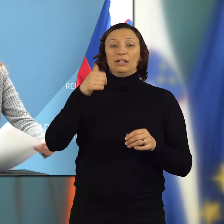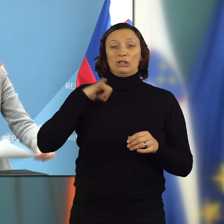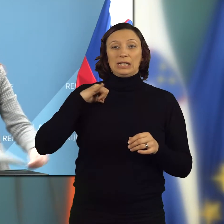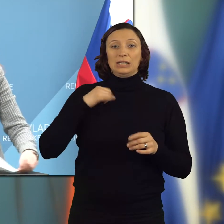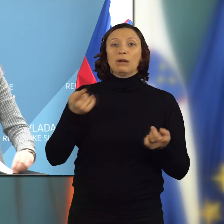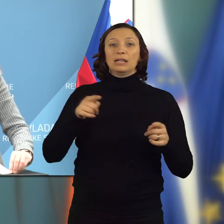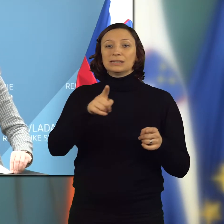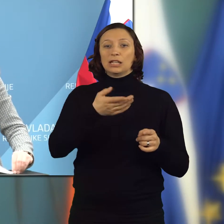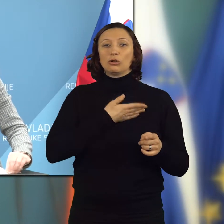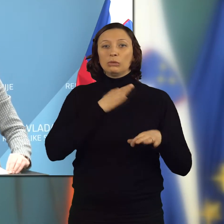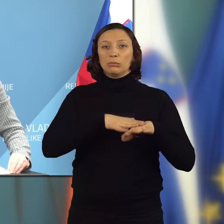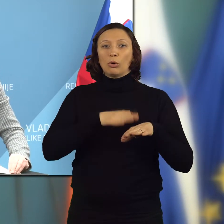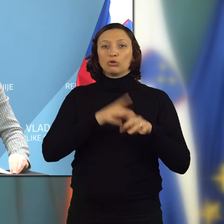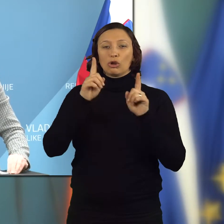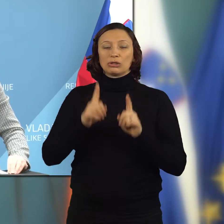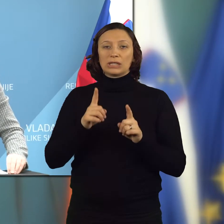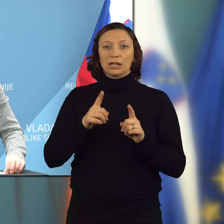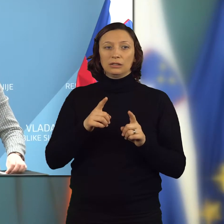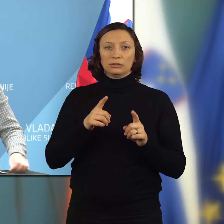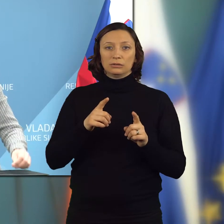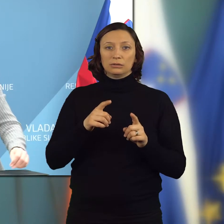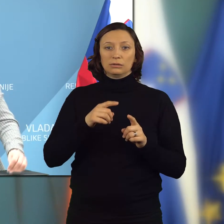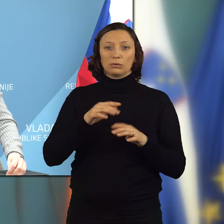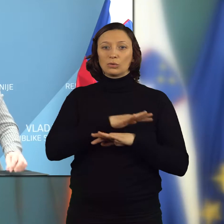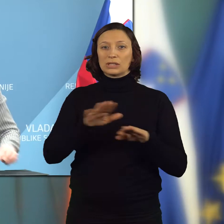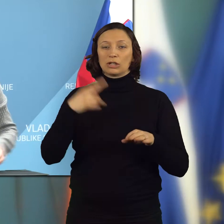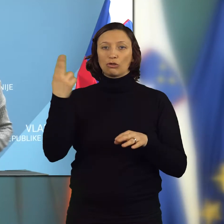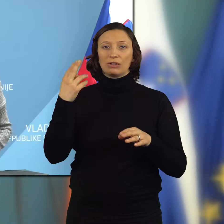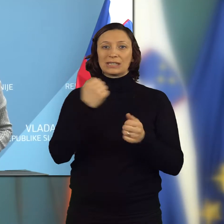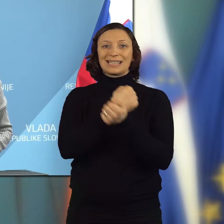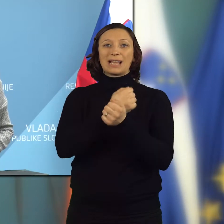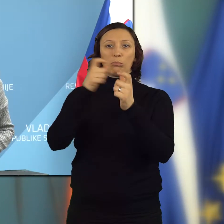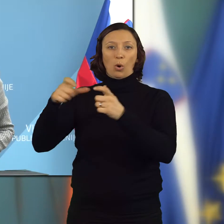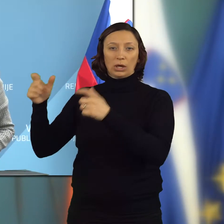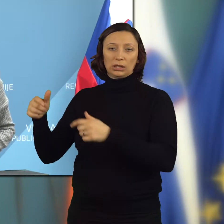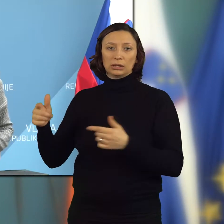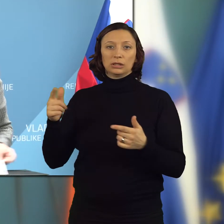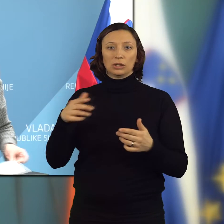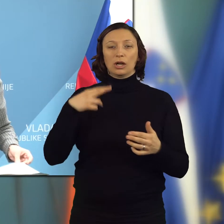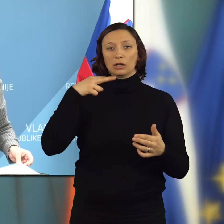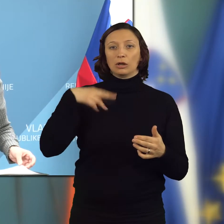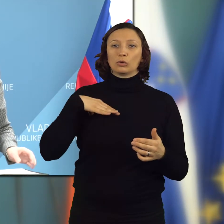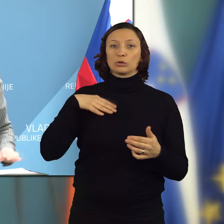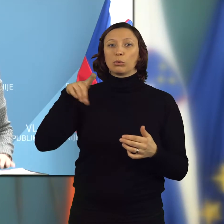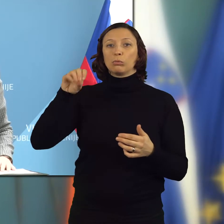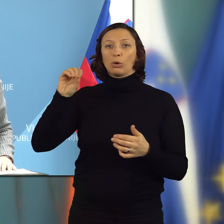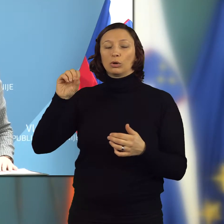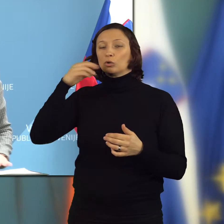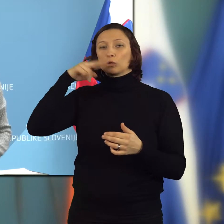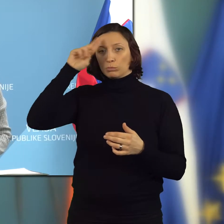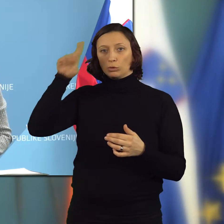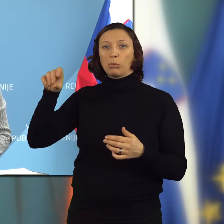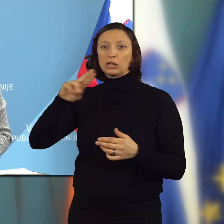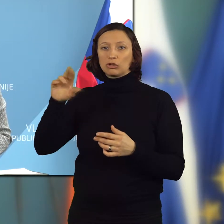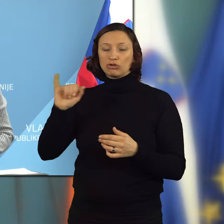Sicer najprej me zanima, če ste dobili poročilo o stanju v vseh slovenskih zaporih, ali potem gospod Podržaj ohranja